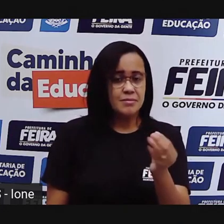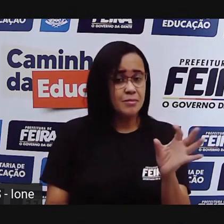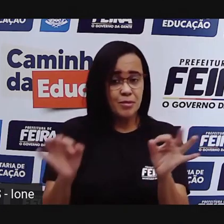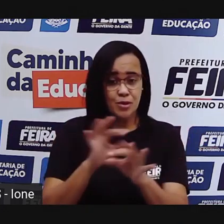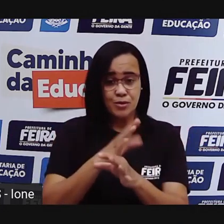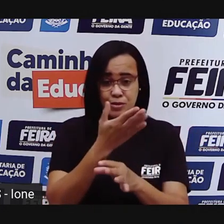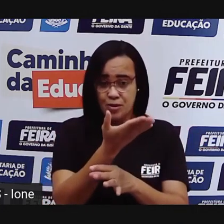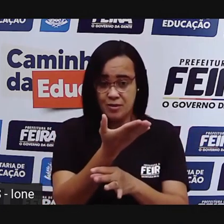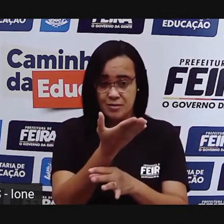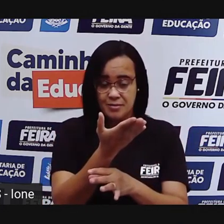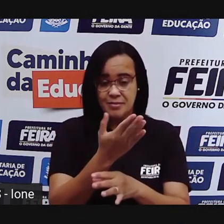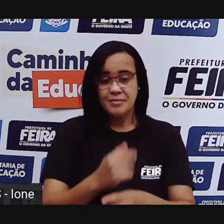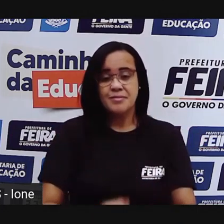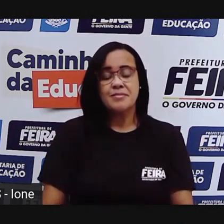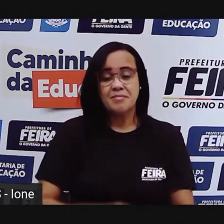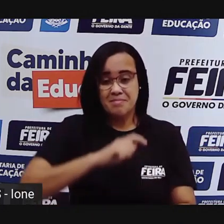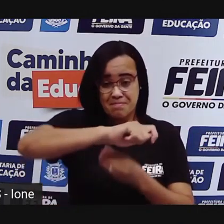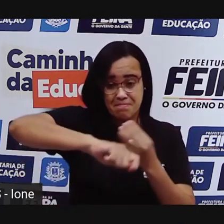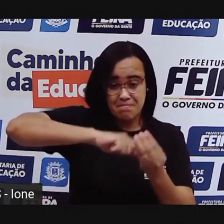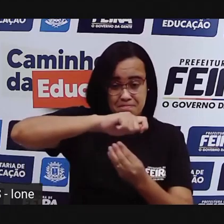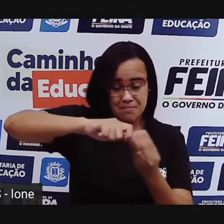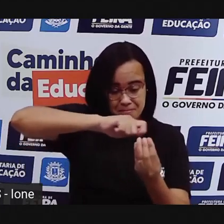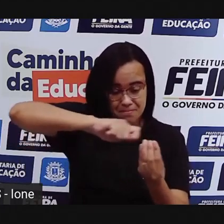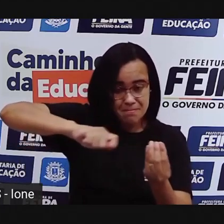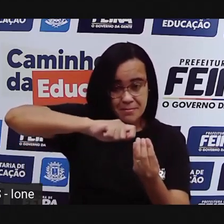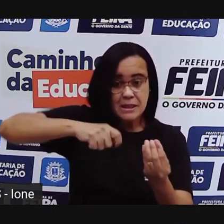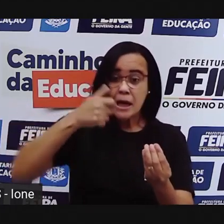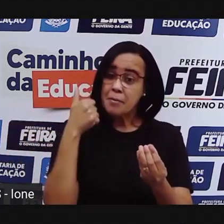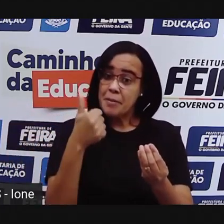Prontinho, ó. Vai ficar assim, bem amarradinho. Estão vendo?